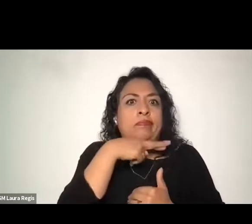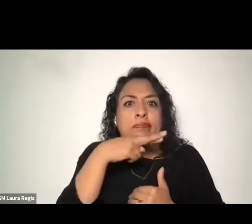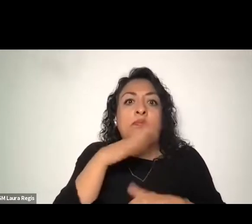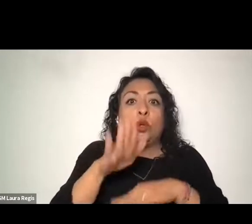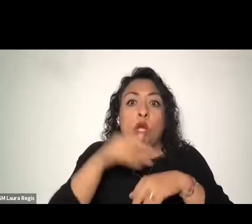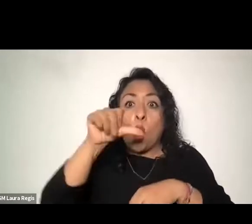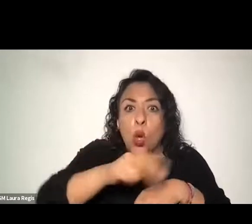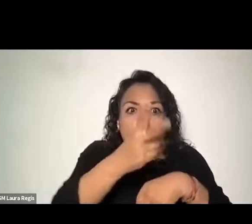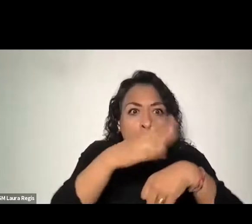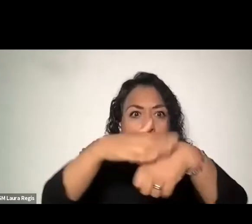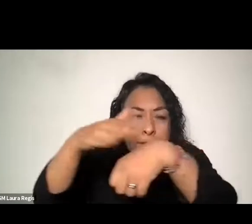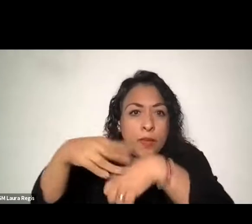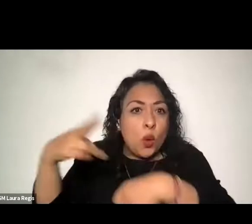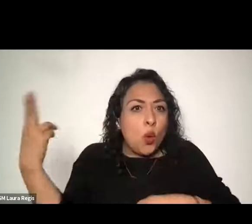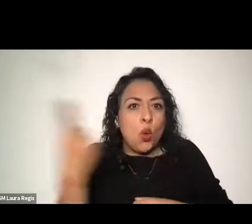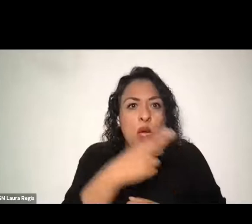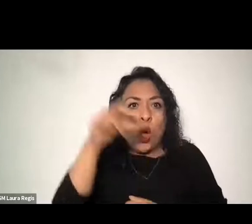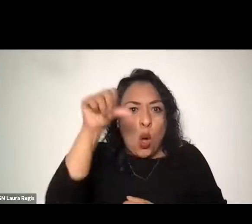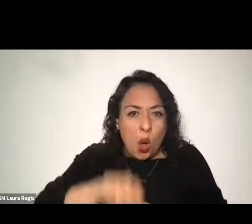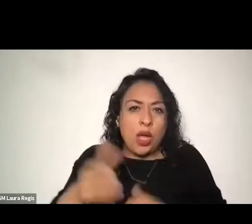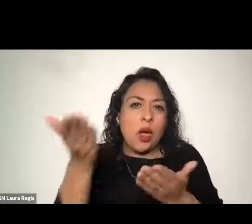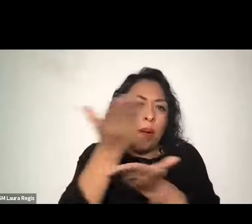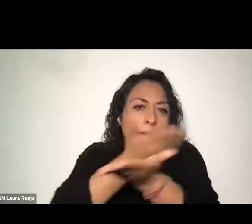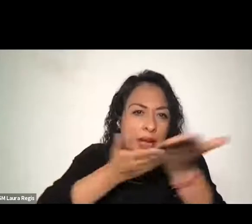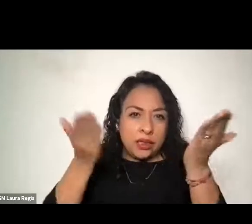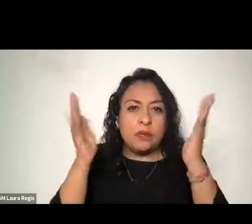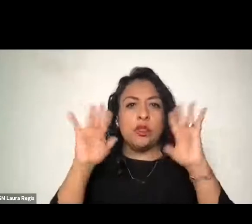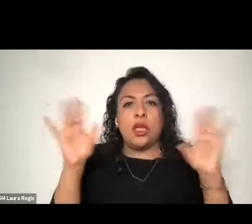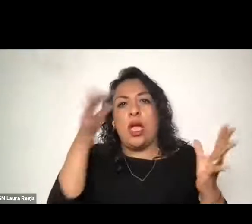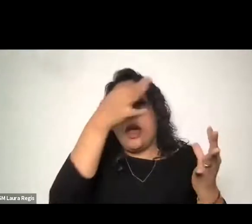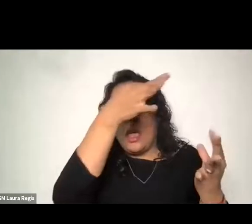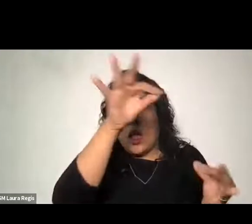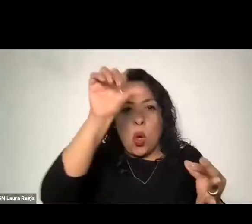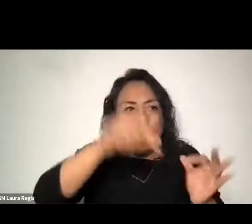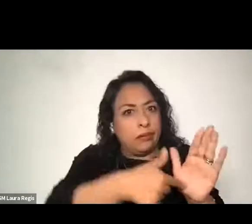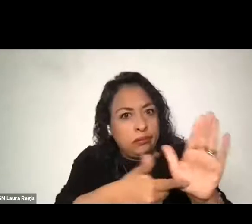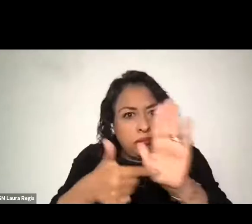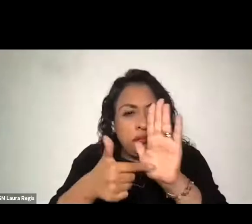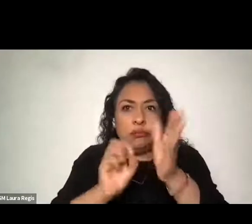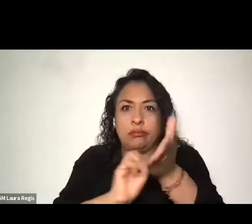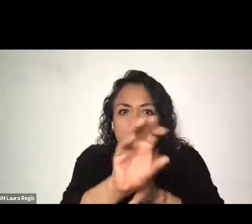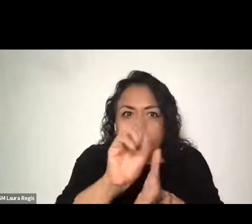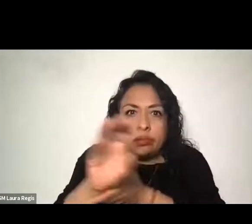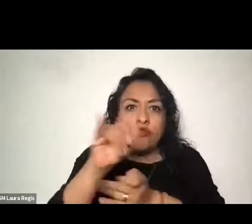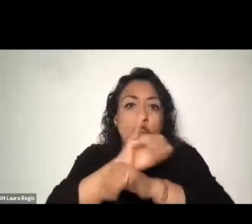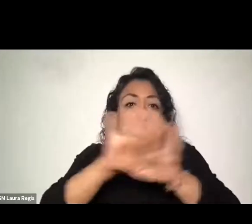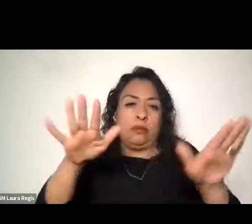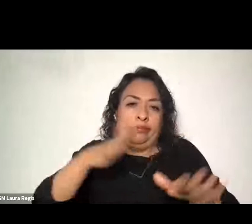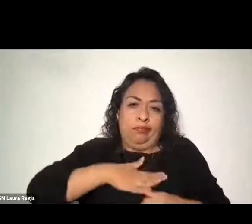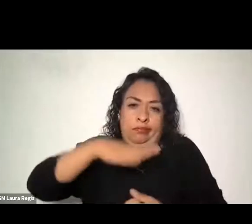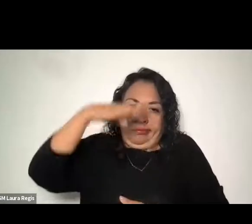urgente para el día de hoy, por eso les compartimos de una vez los documentos el día de hoy y nos parece que si